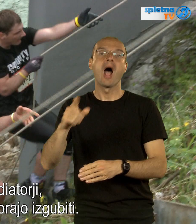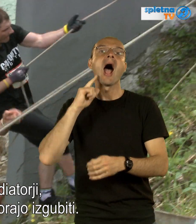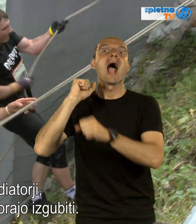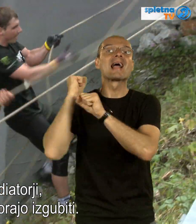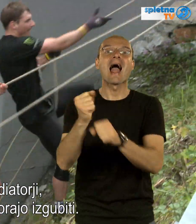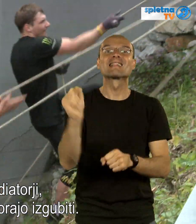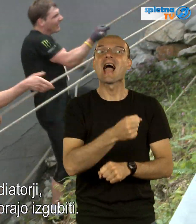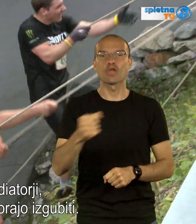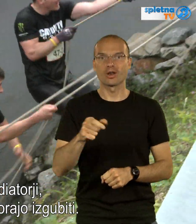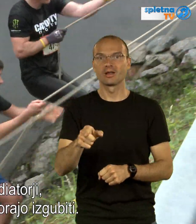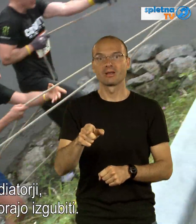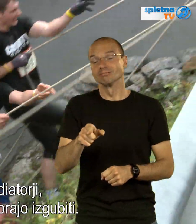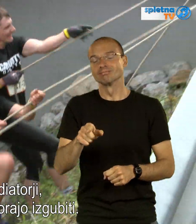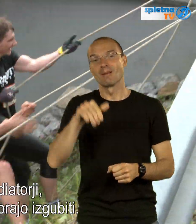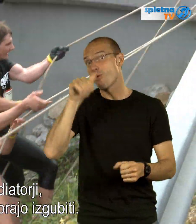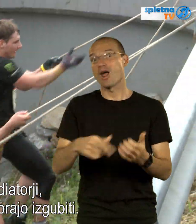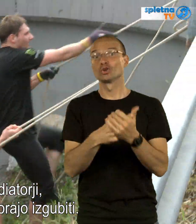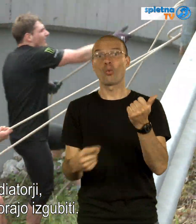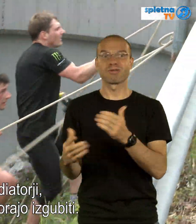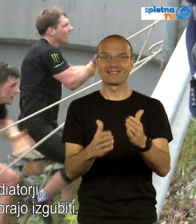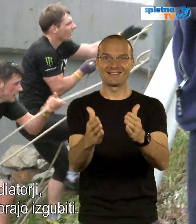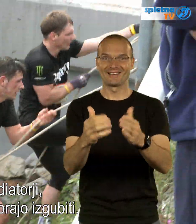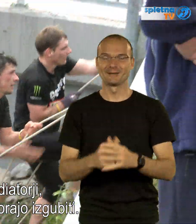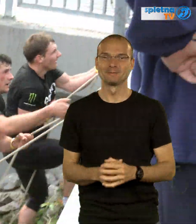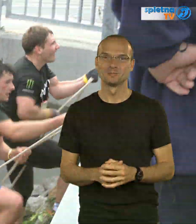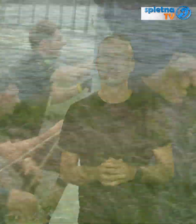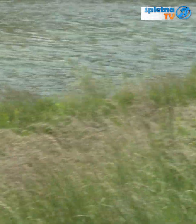gladiatorji, gladiatorji se morajo izgubiti.